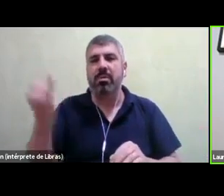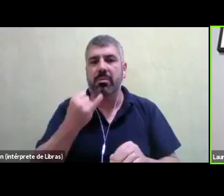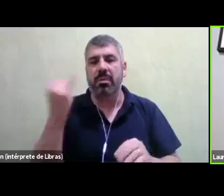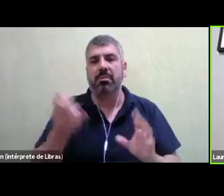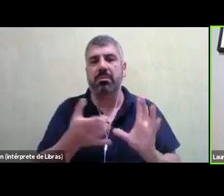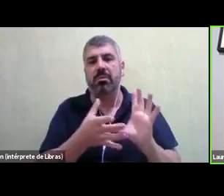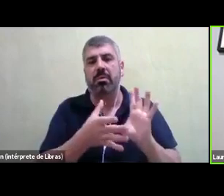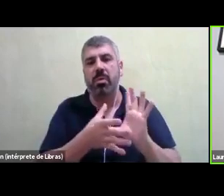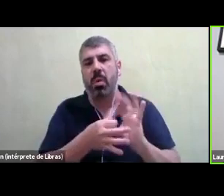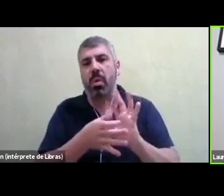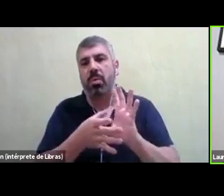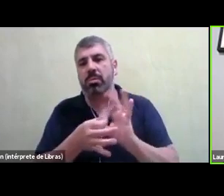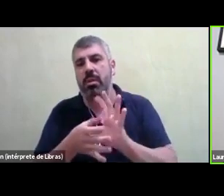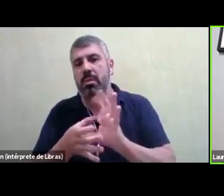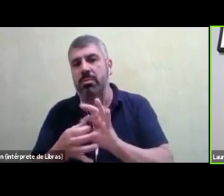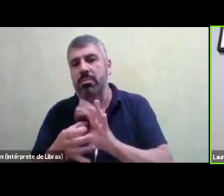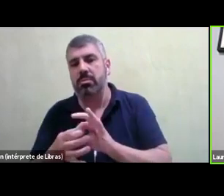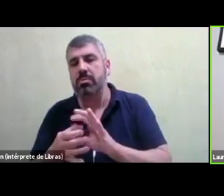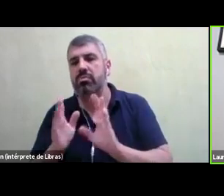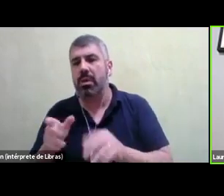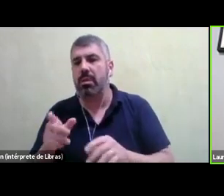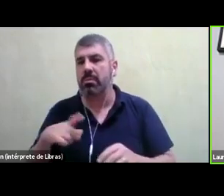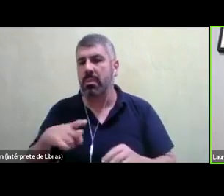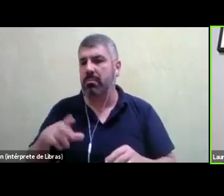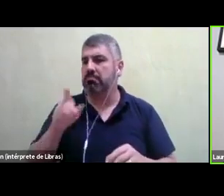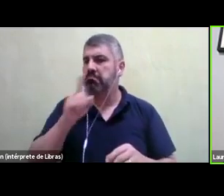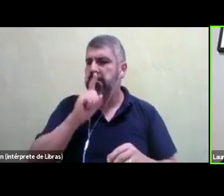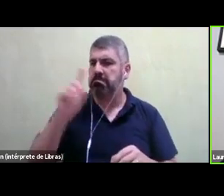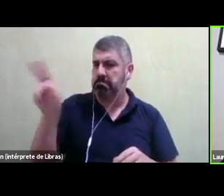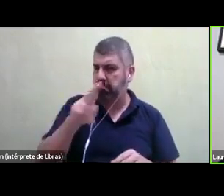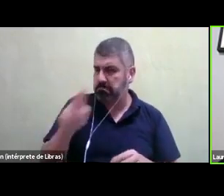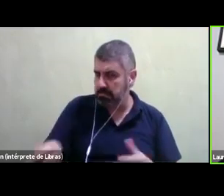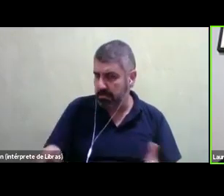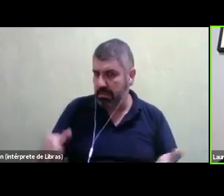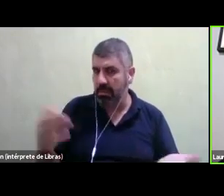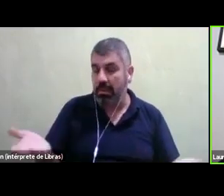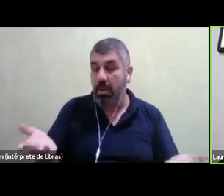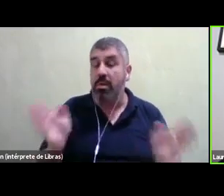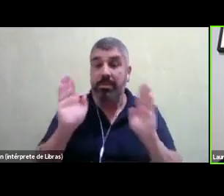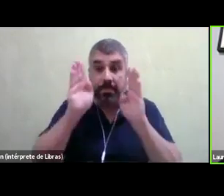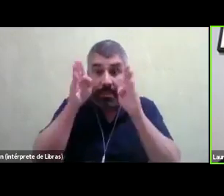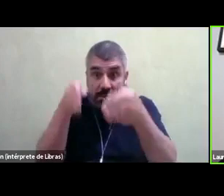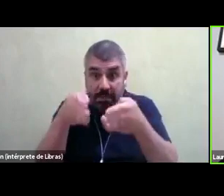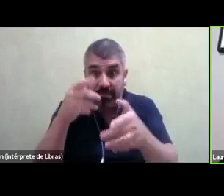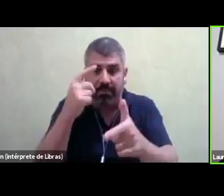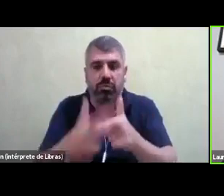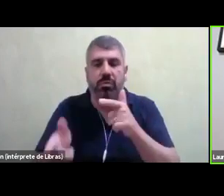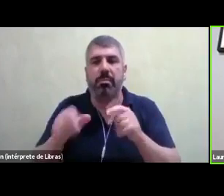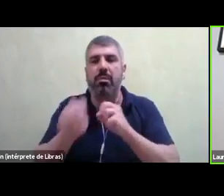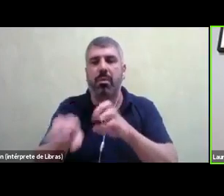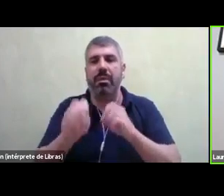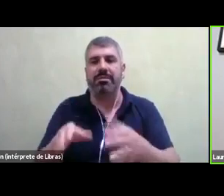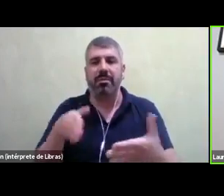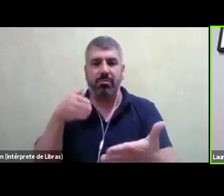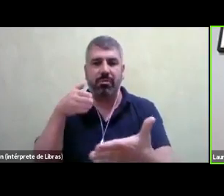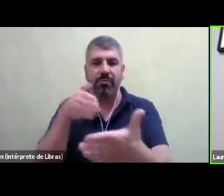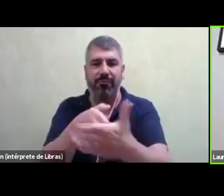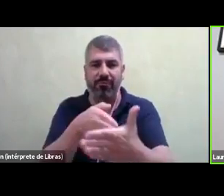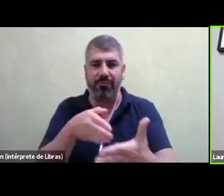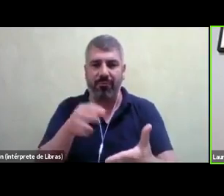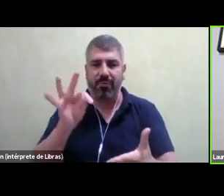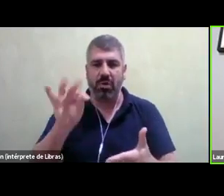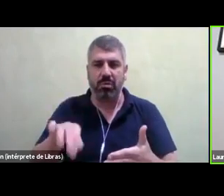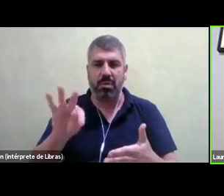contextos que estavam silenciados e apagados. Né? Então, no caso específico da educação de fronteira, né, só para ressaltar